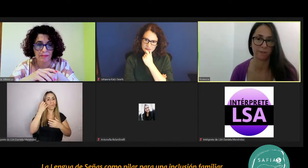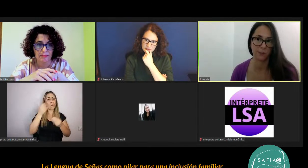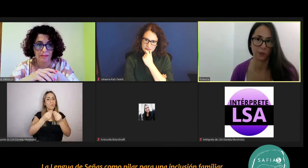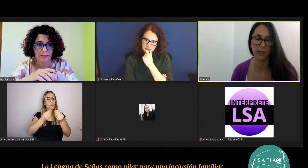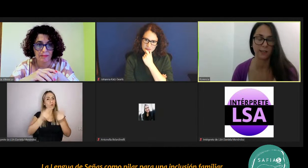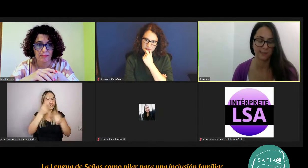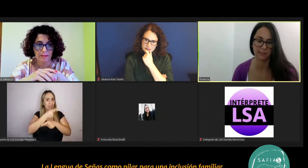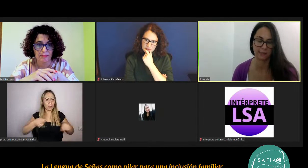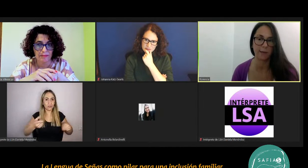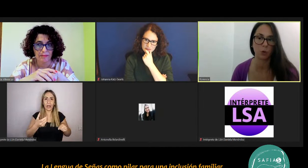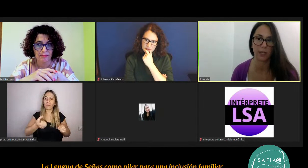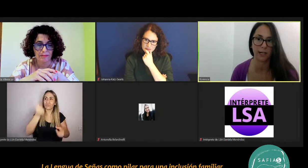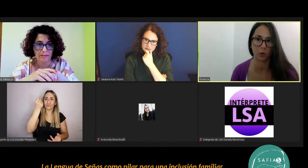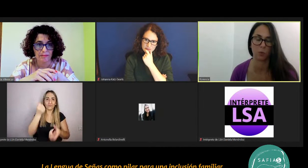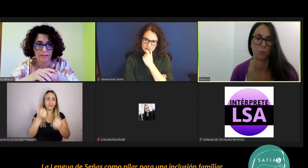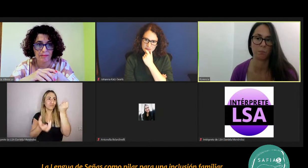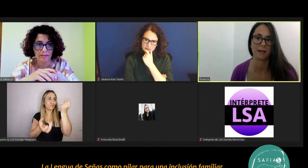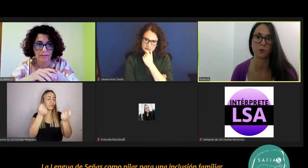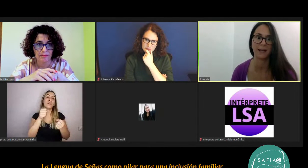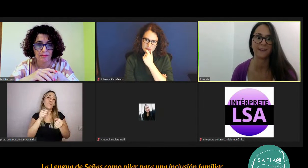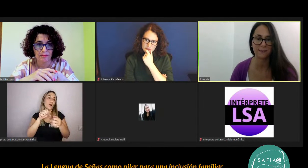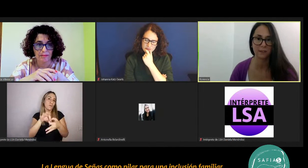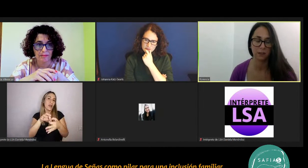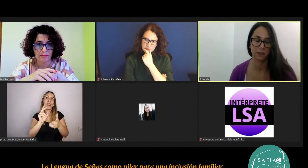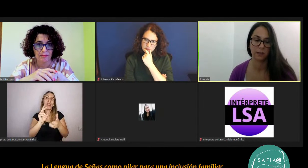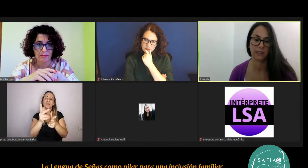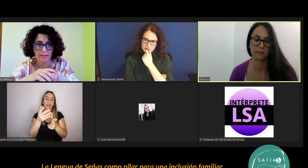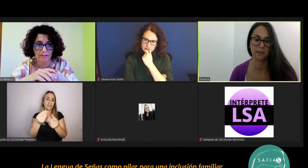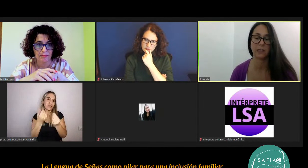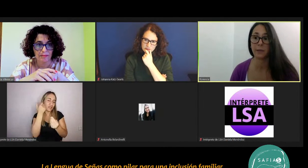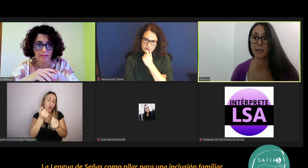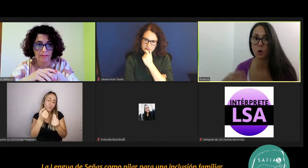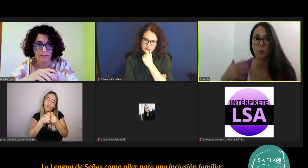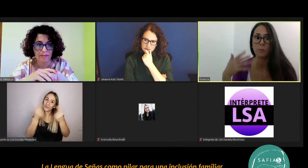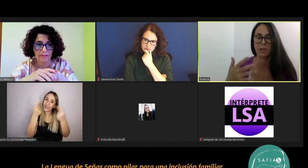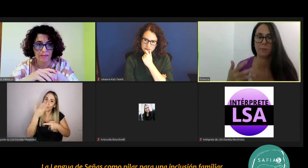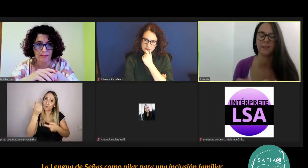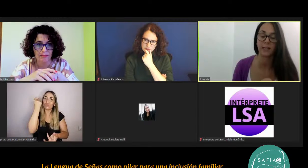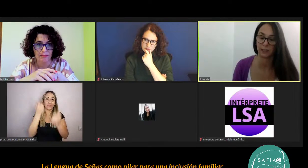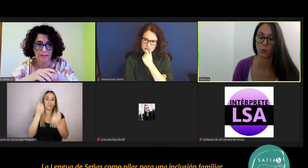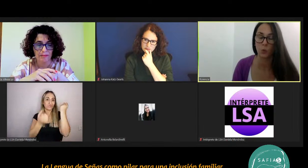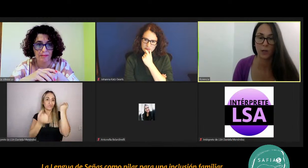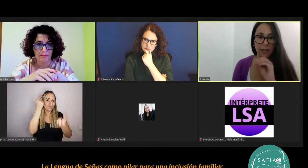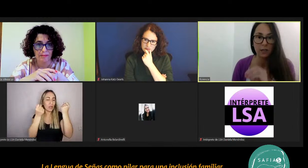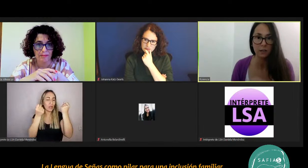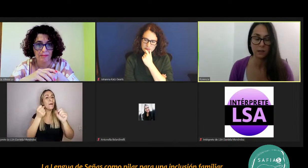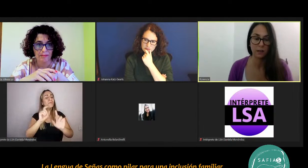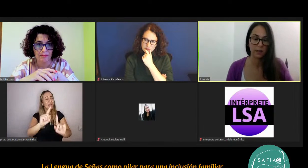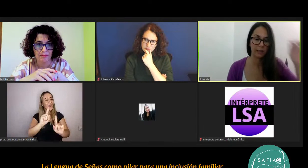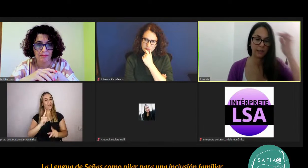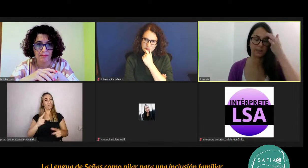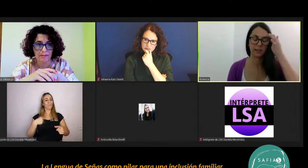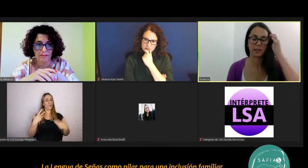como profesionales necesitamos dar como un paso más, y ver cómo realmente articular